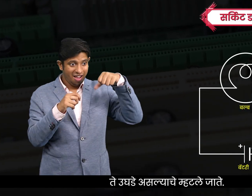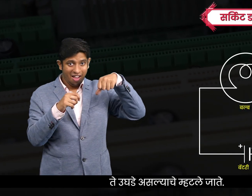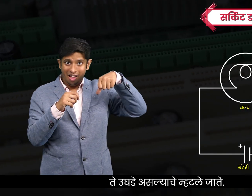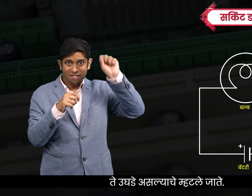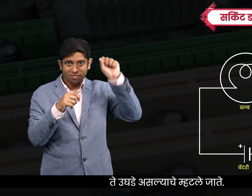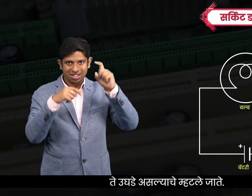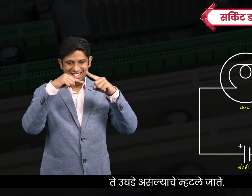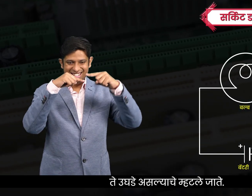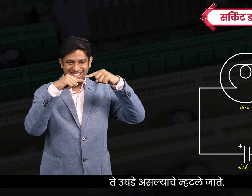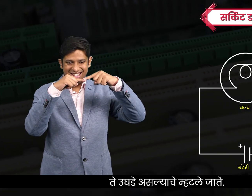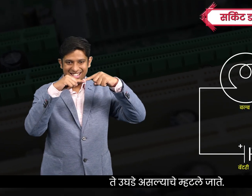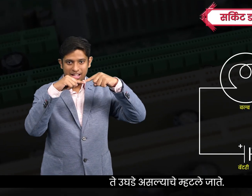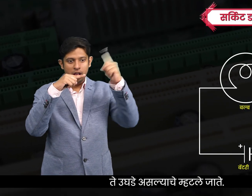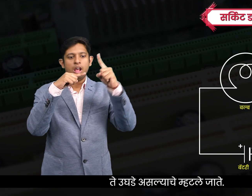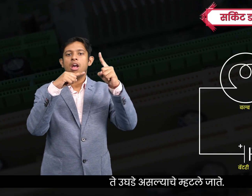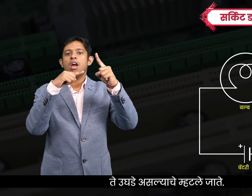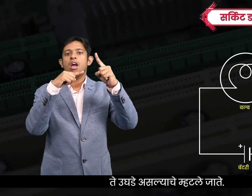ते उघडे असलेले म्हटले जाते.